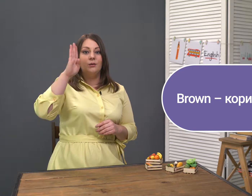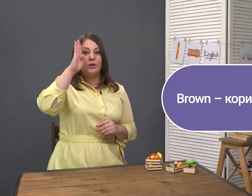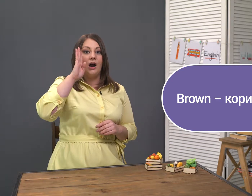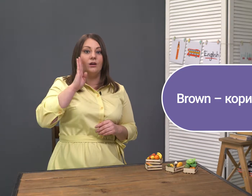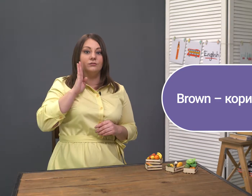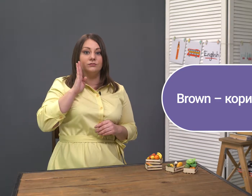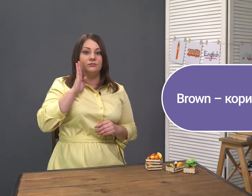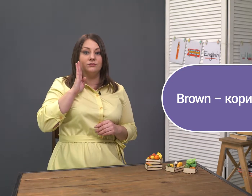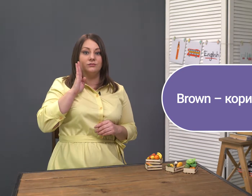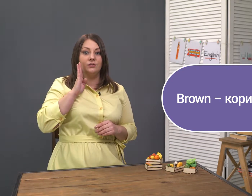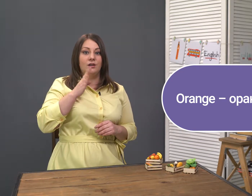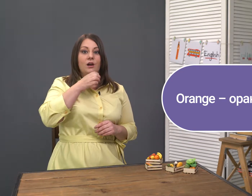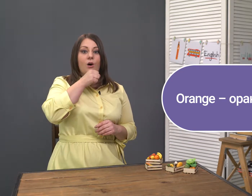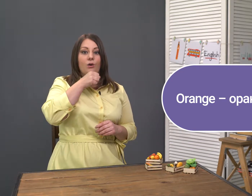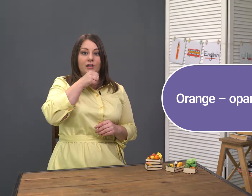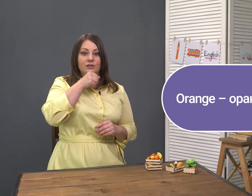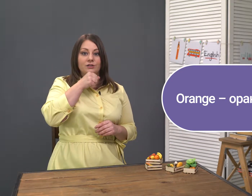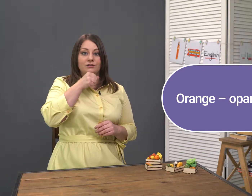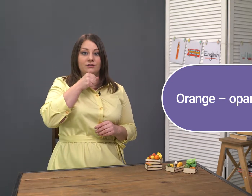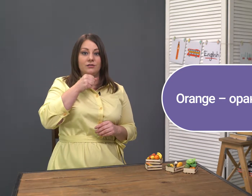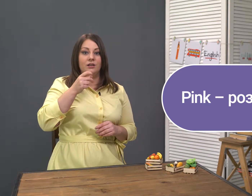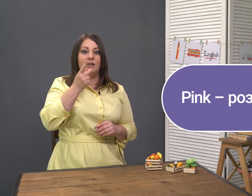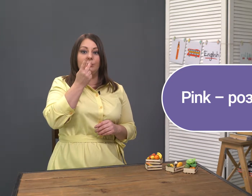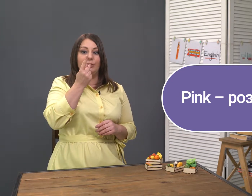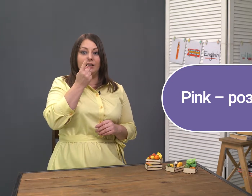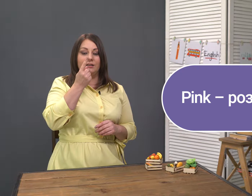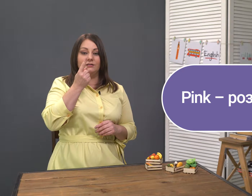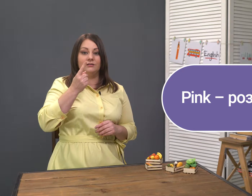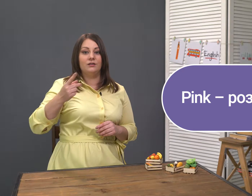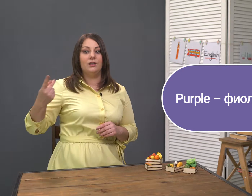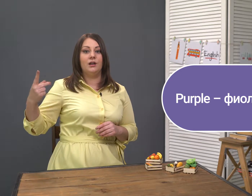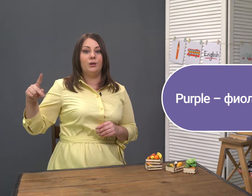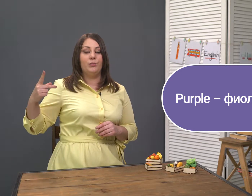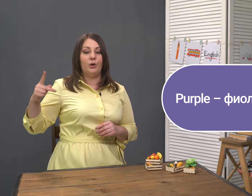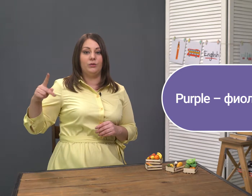Brown. Orange. Pink. Purple.